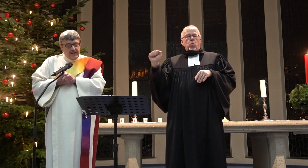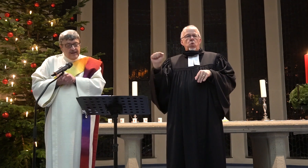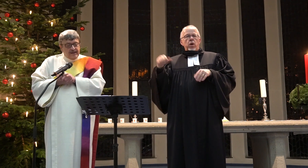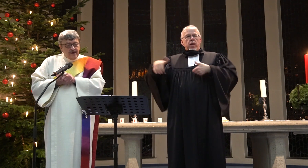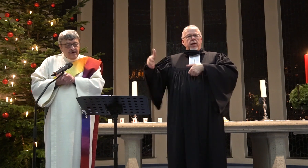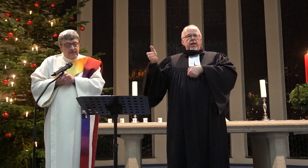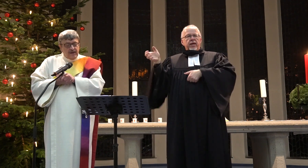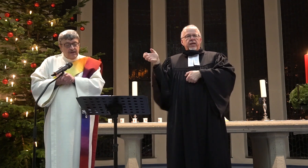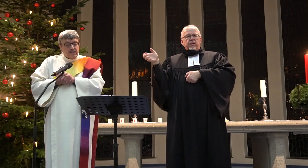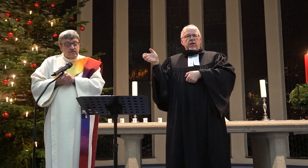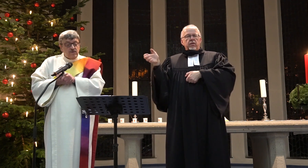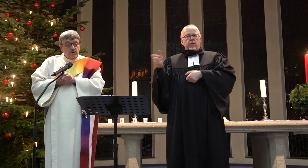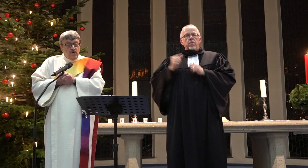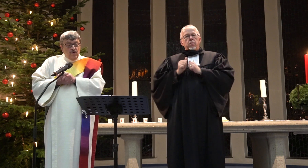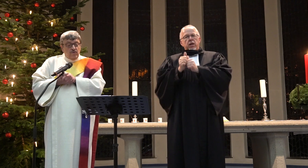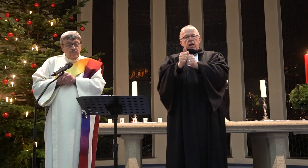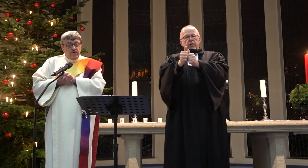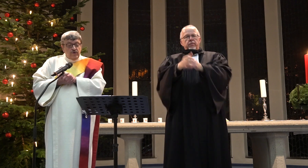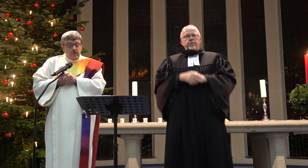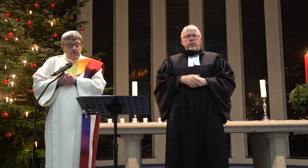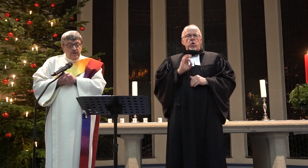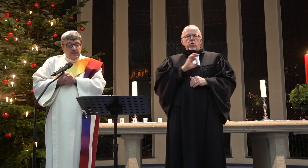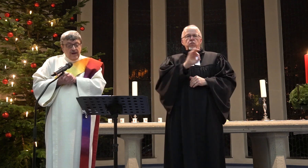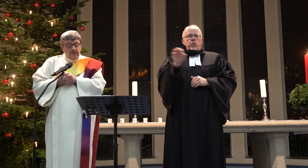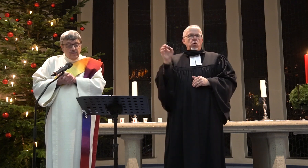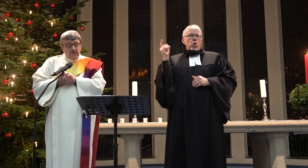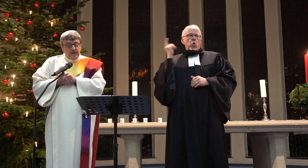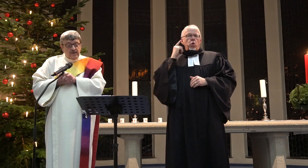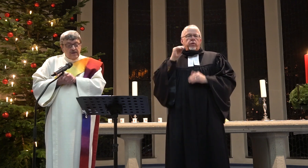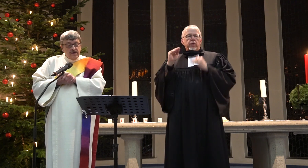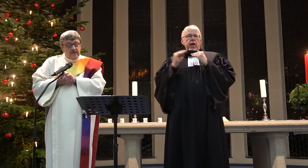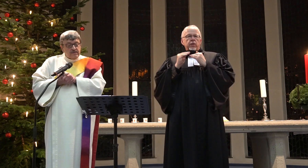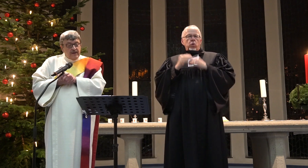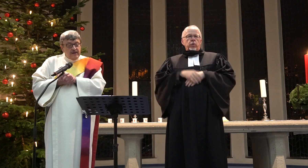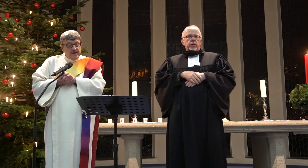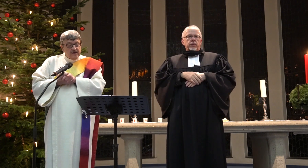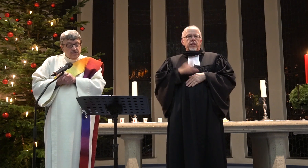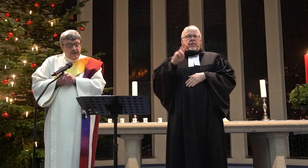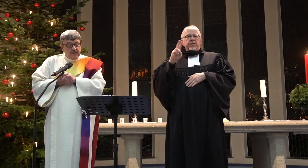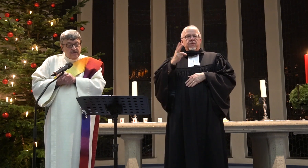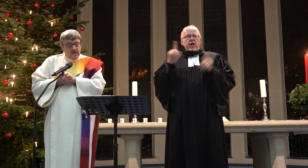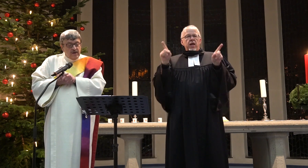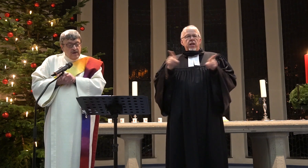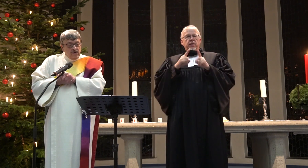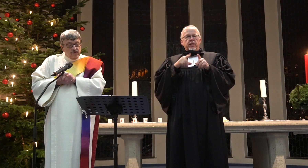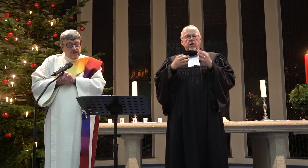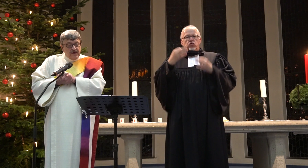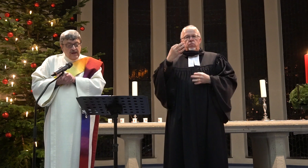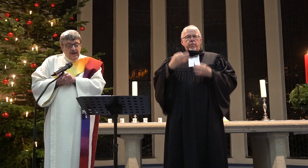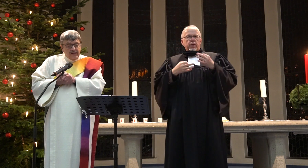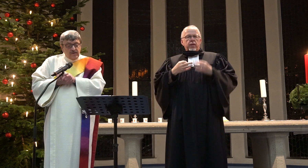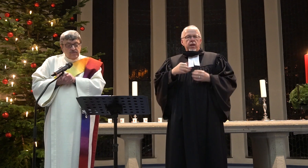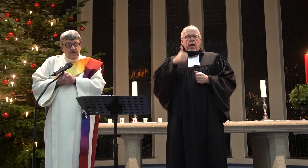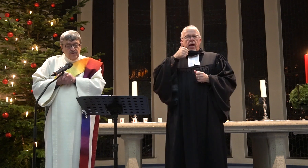der E-Gitarre begleiten und für die hörenden Angehörigen zwei Lieder spielen und